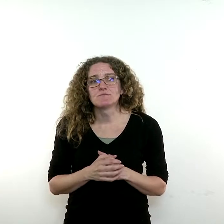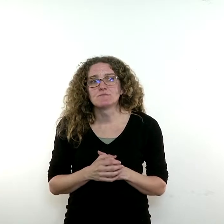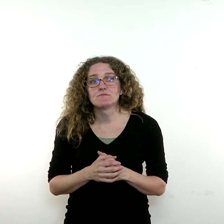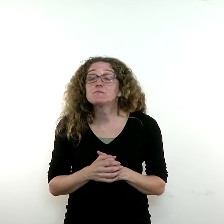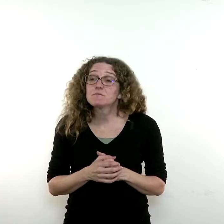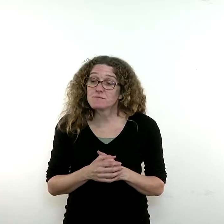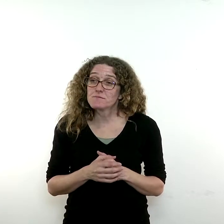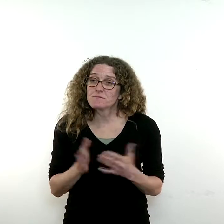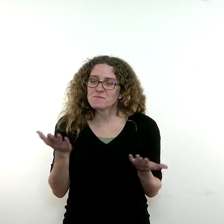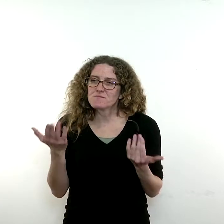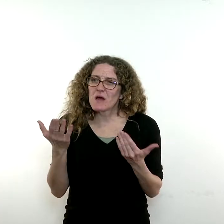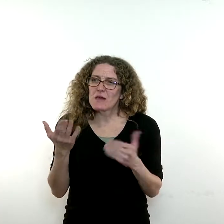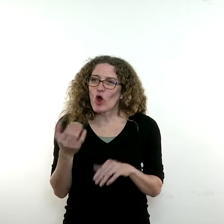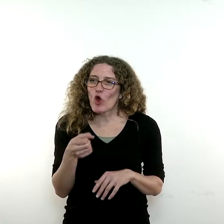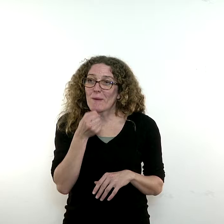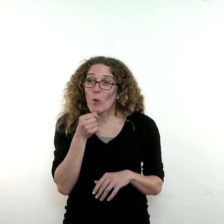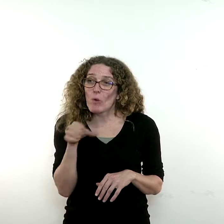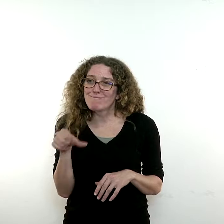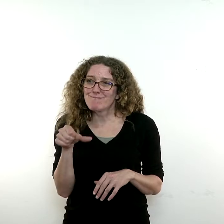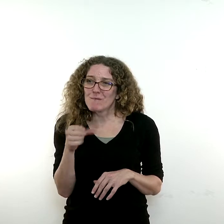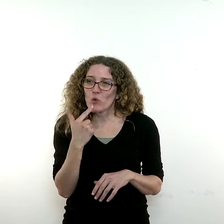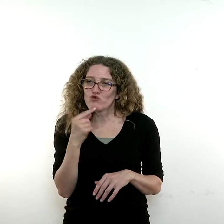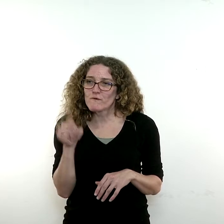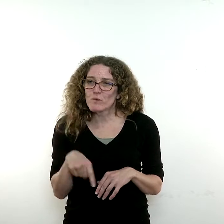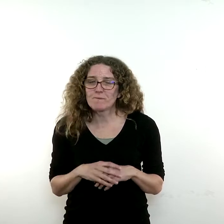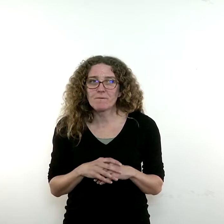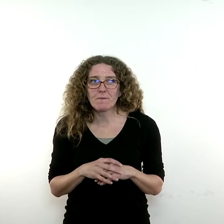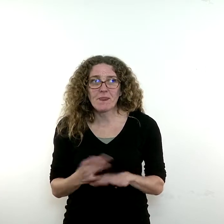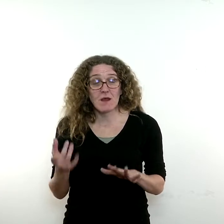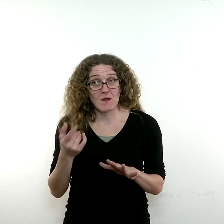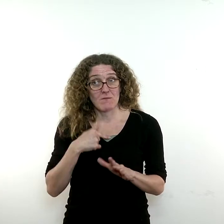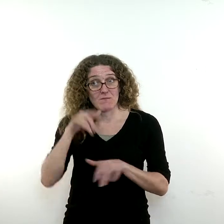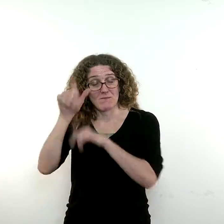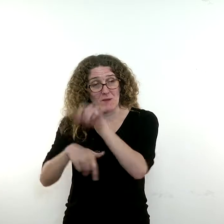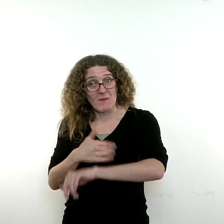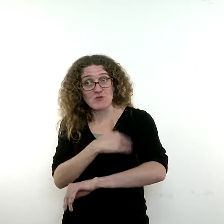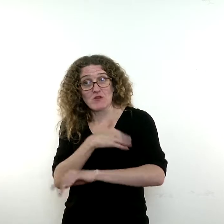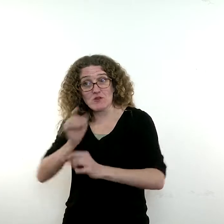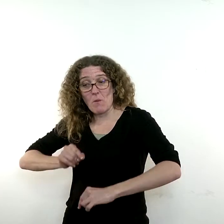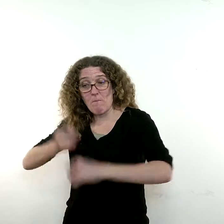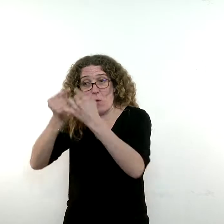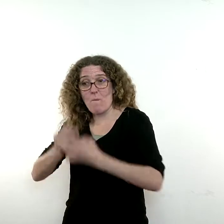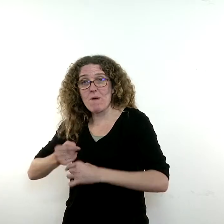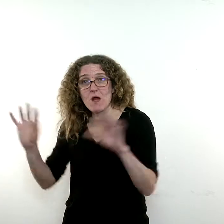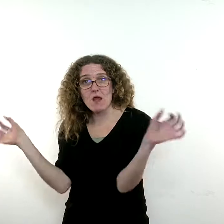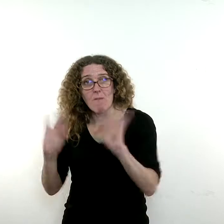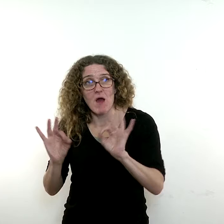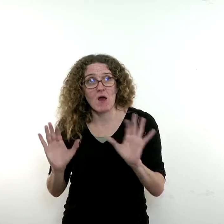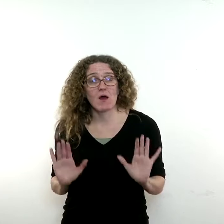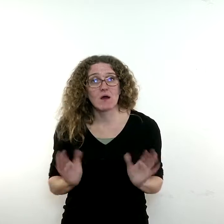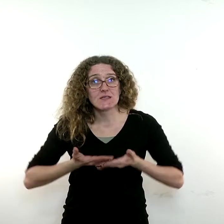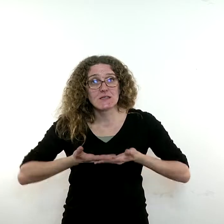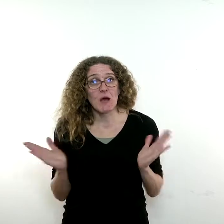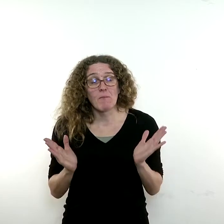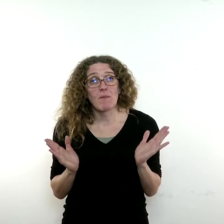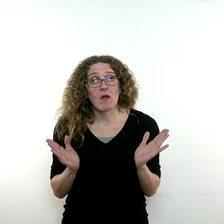Madame, attendez que le truc rouge soit allumé. Oui, c'est simple, je n'ai pas de conflit avec les agents. C'est simple, je n'ai pas de conflit. Vous l'avez très